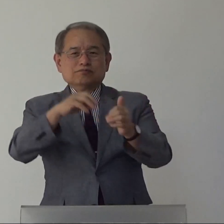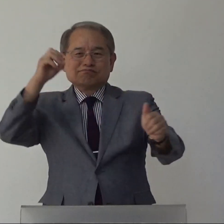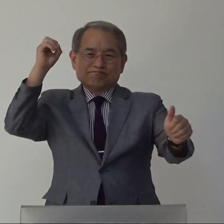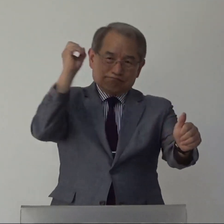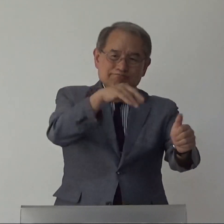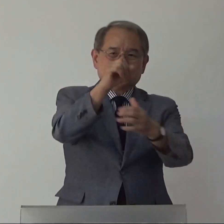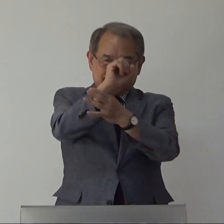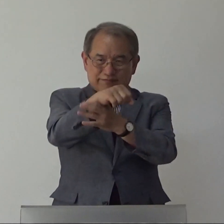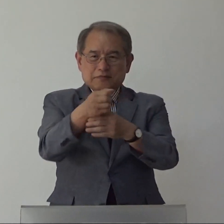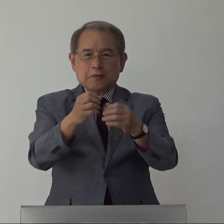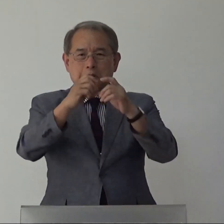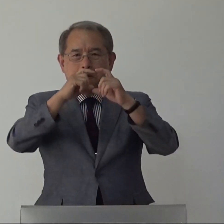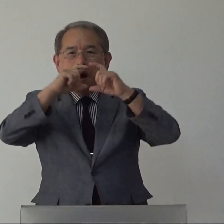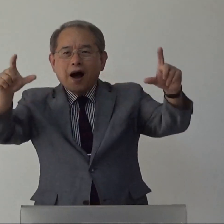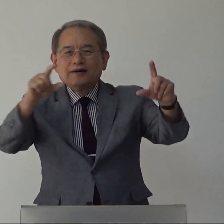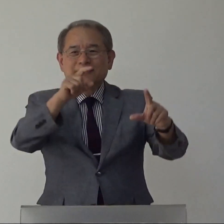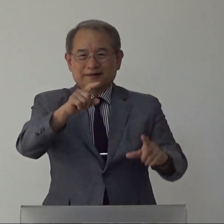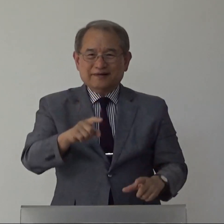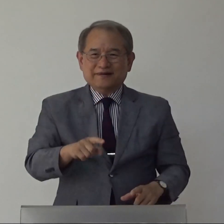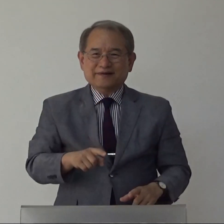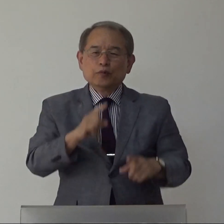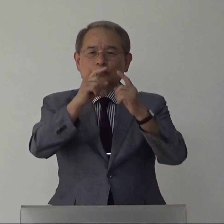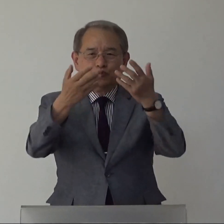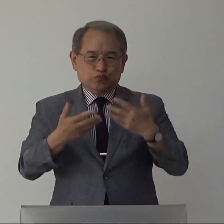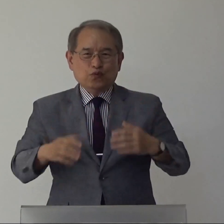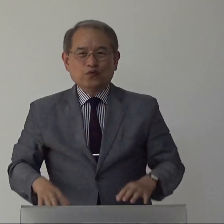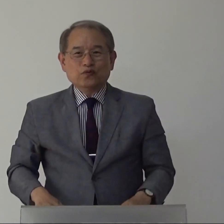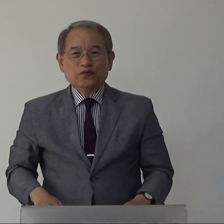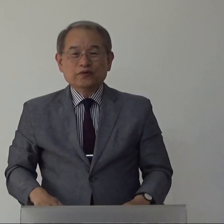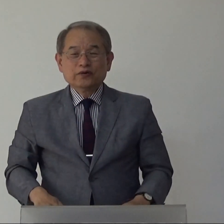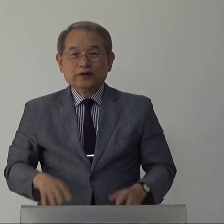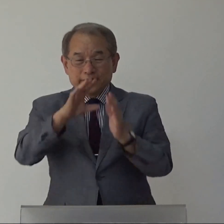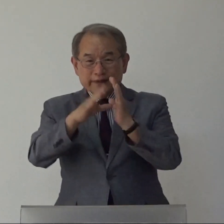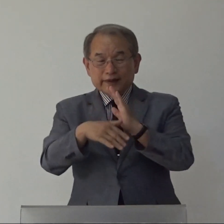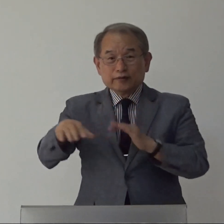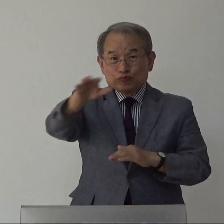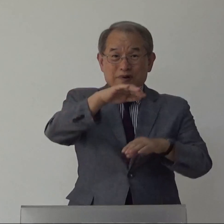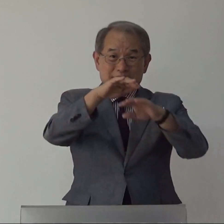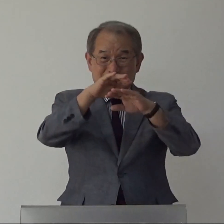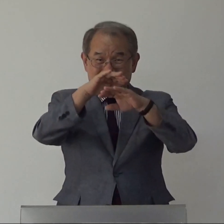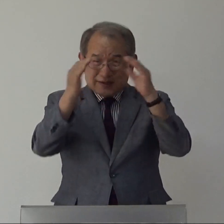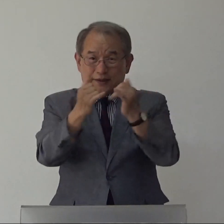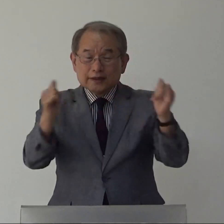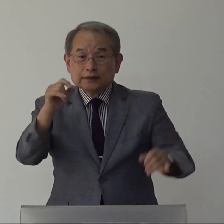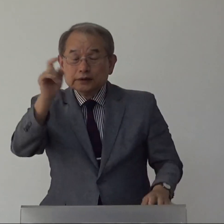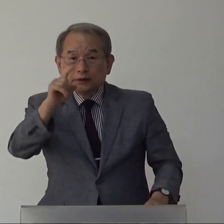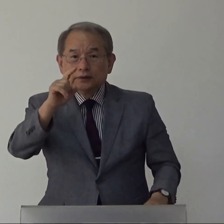추궁하는 가운데 그렇다면 죄 없는 자가 돌로 치라 라고 말씀하십니다.